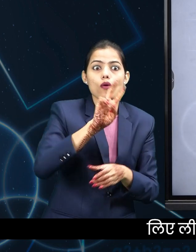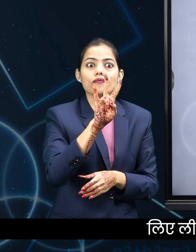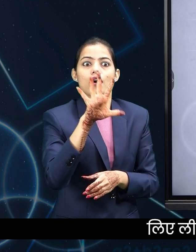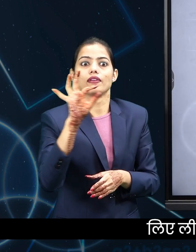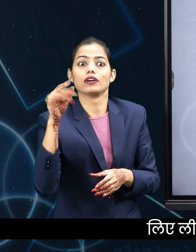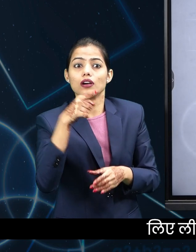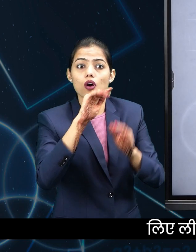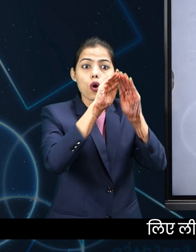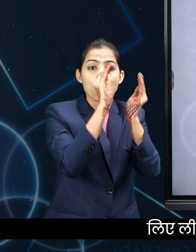है।